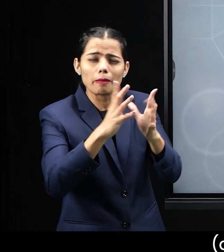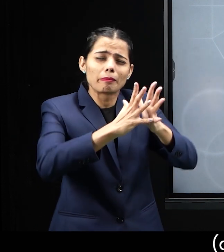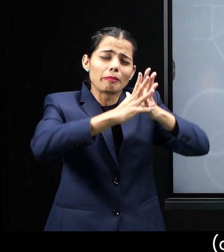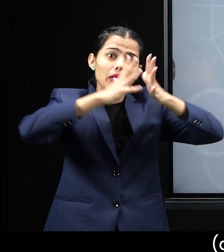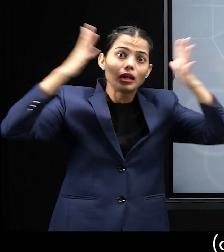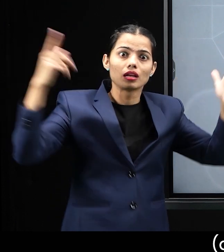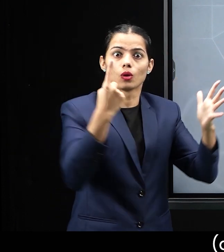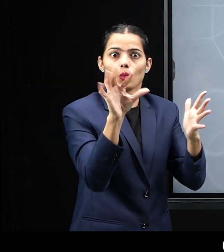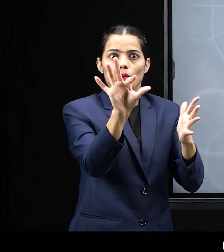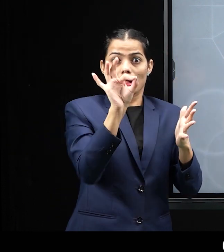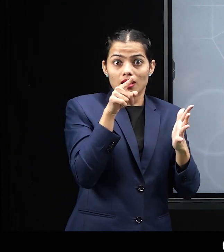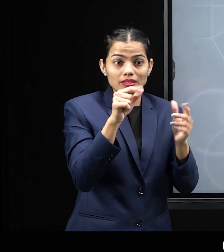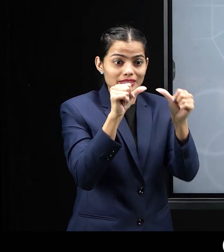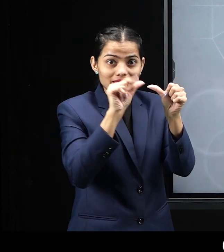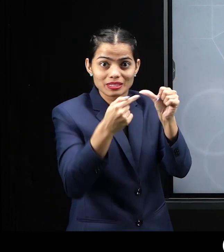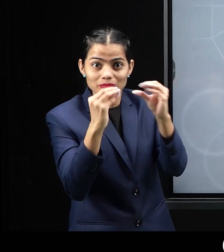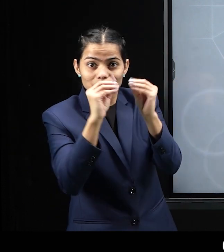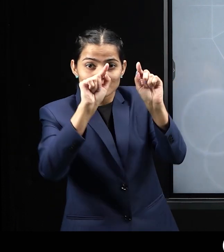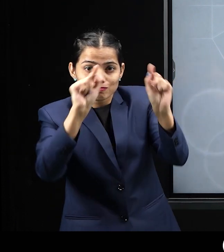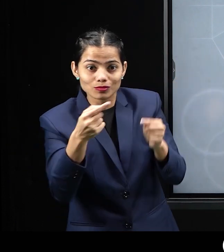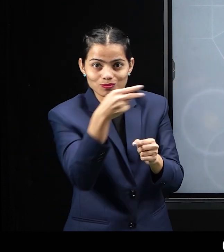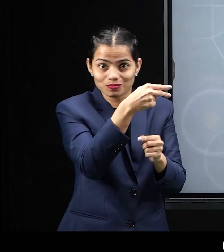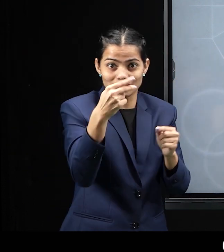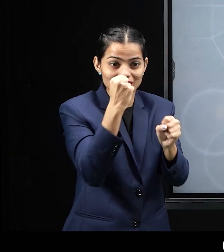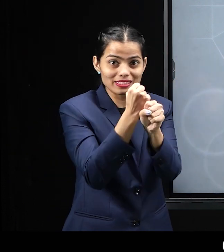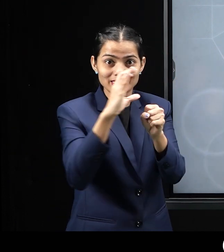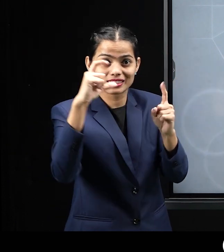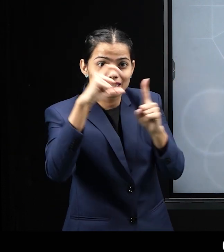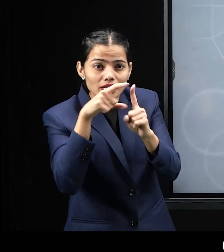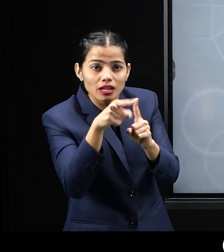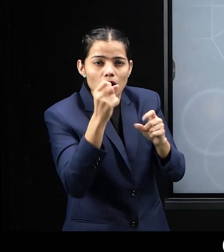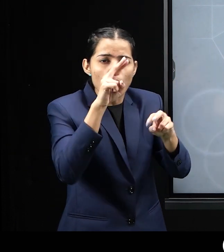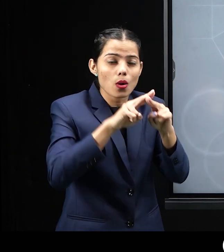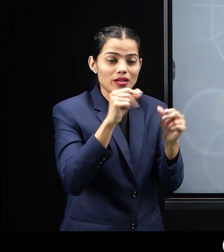ನ GCD ನ a ಮೈನಸ್ b b